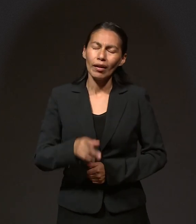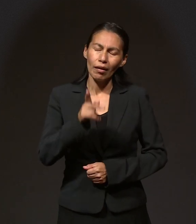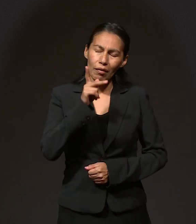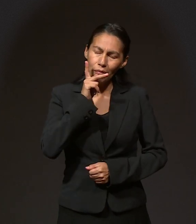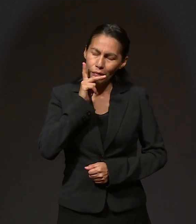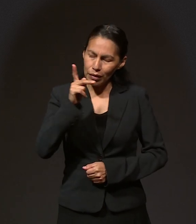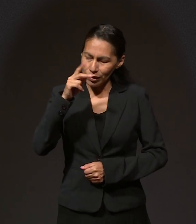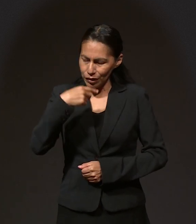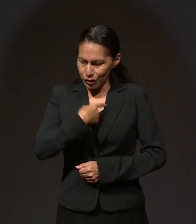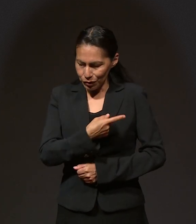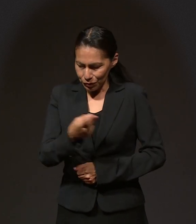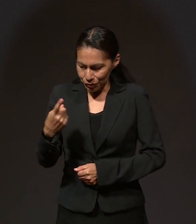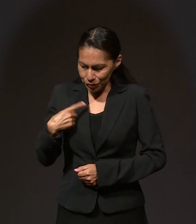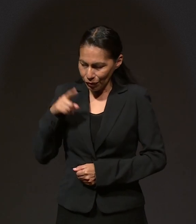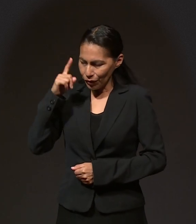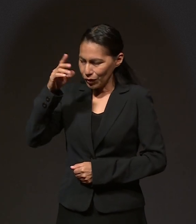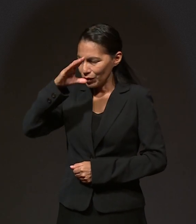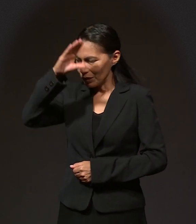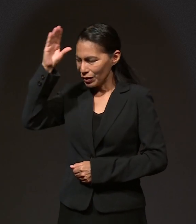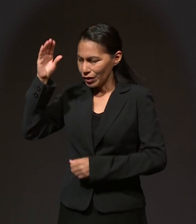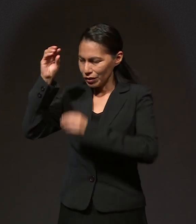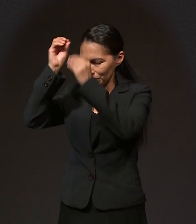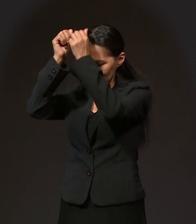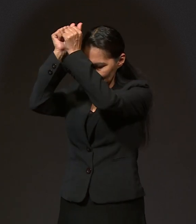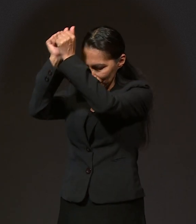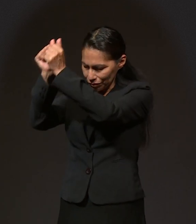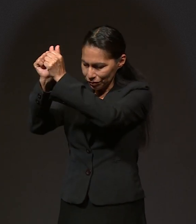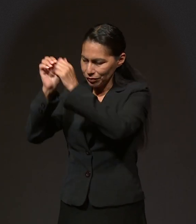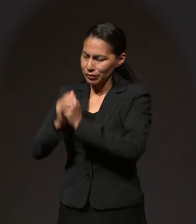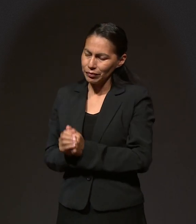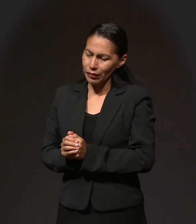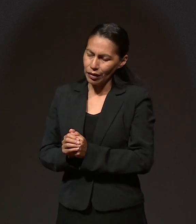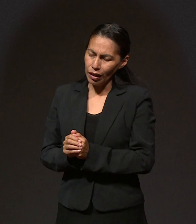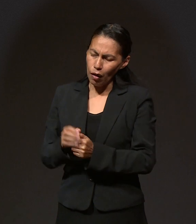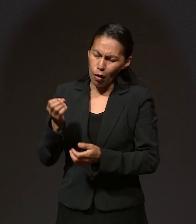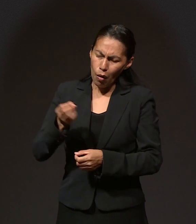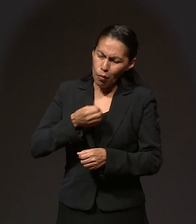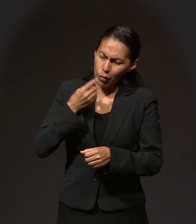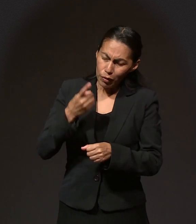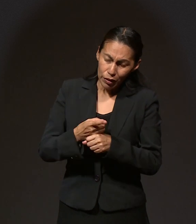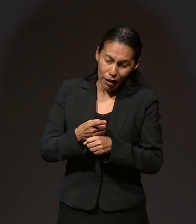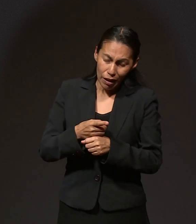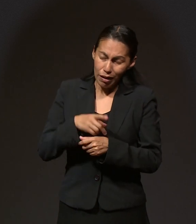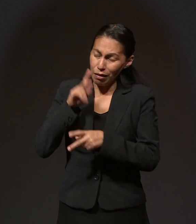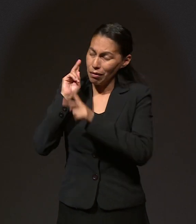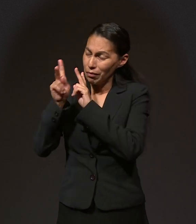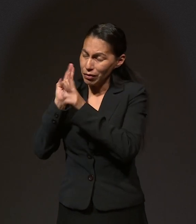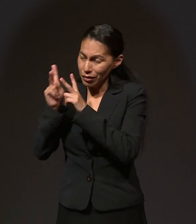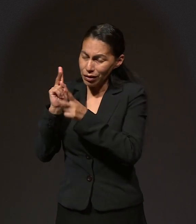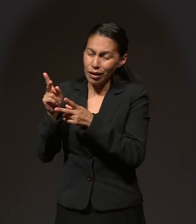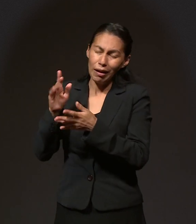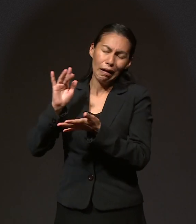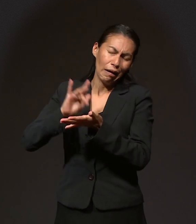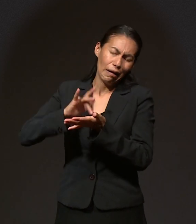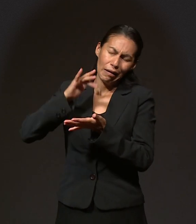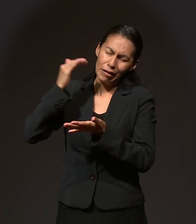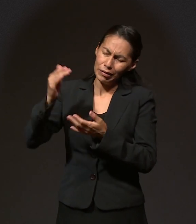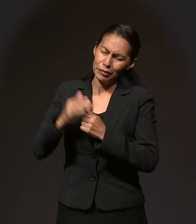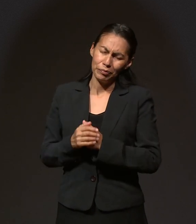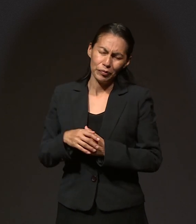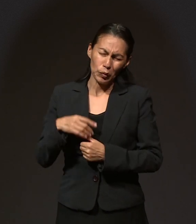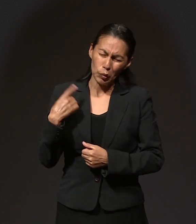en el cielo, santificado sea tu nombre. Amén. Gracias que nos da este privilegio de comunicarnos contigo, seres mortales,